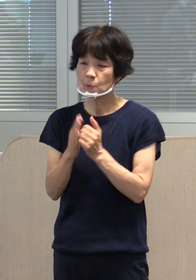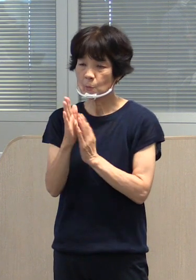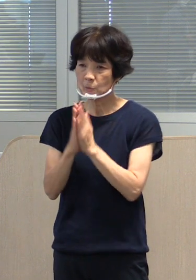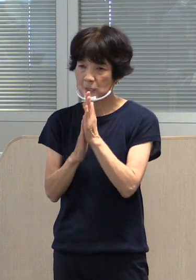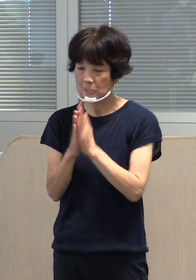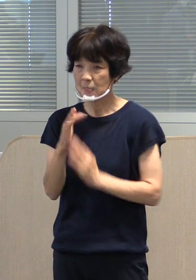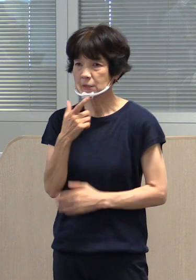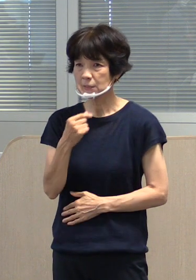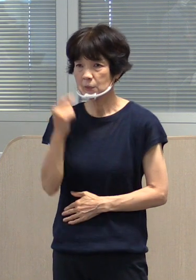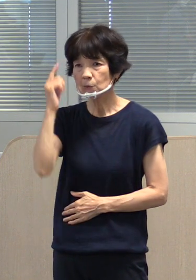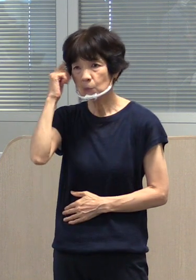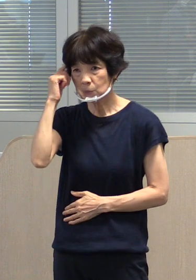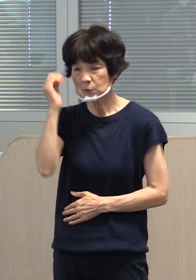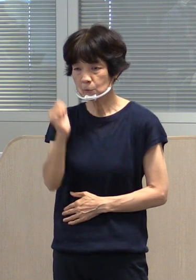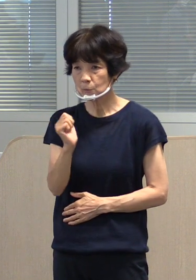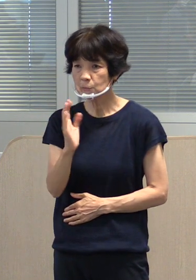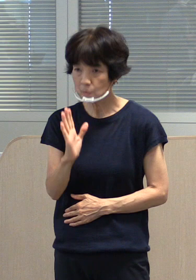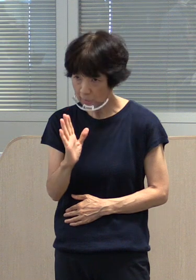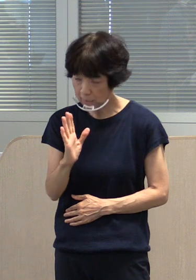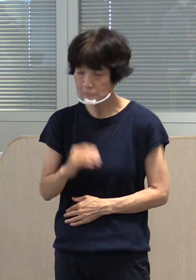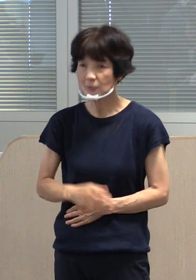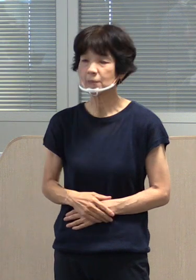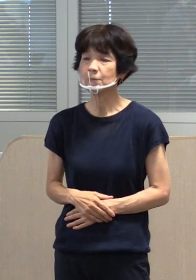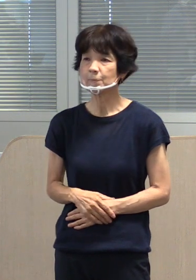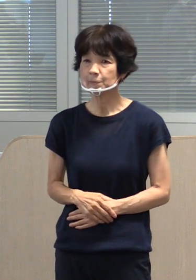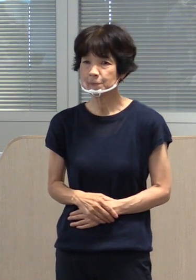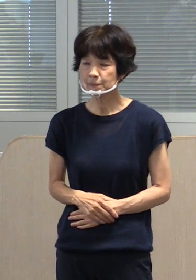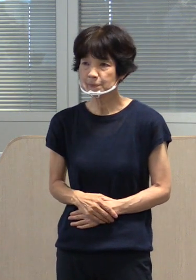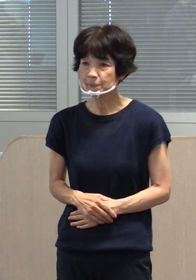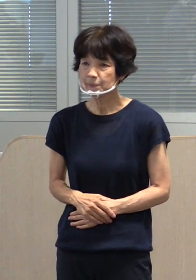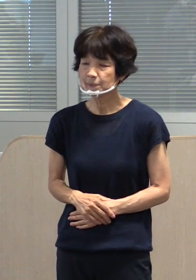でよろしくお願いしたいと思います。以上です。